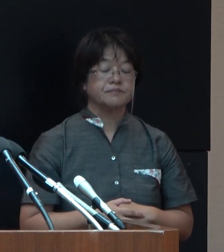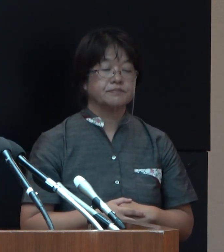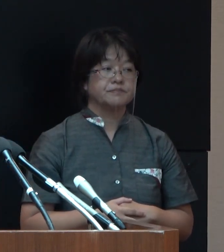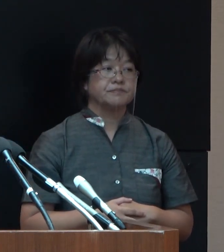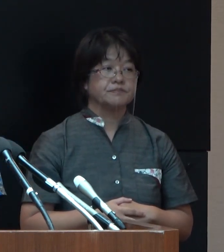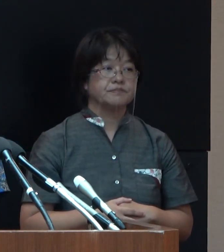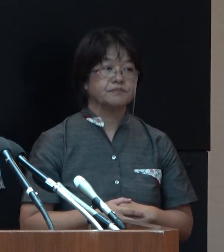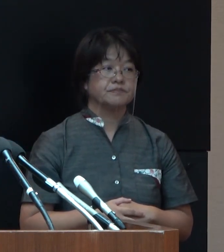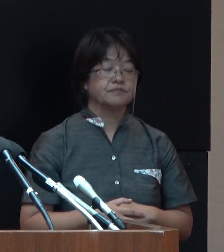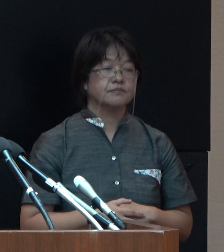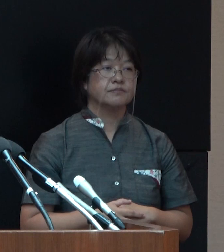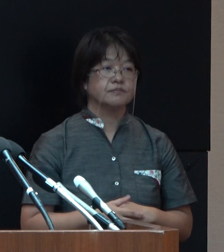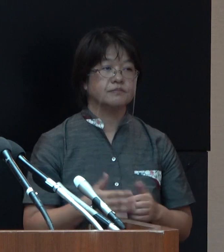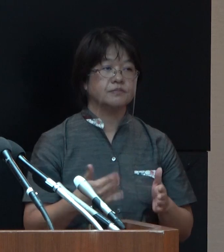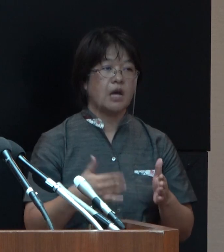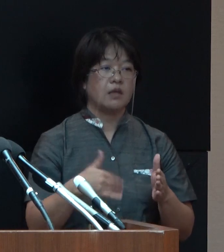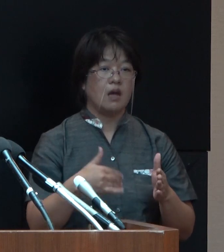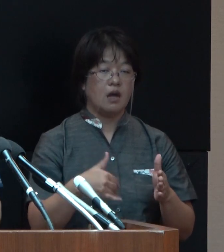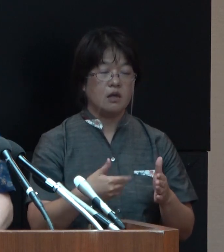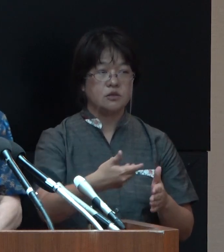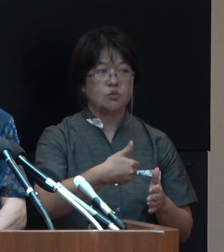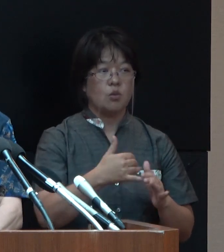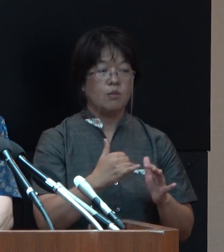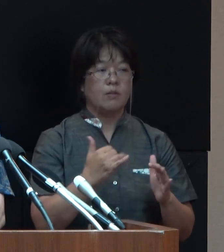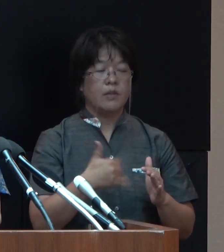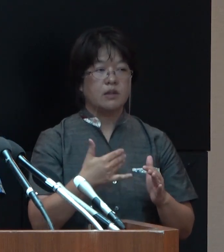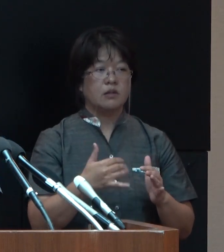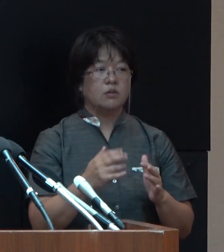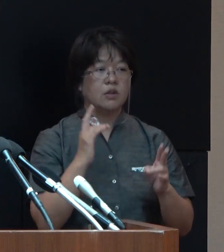まだ当たってない。